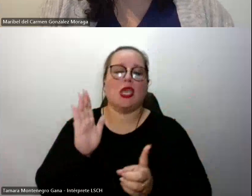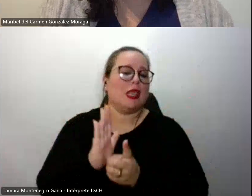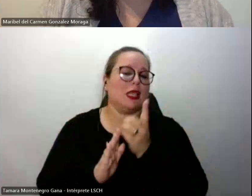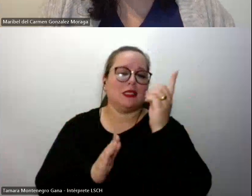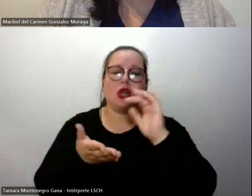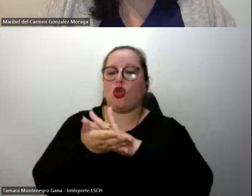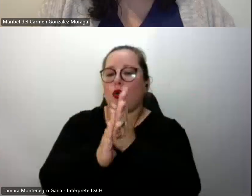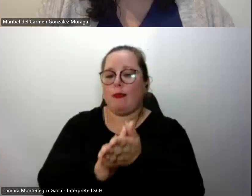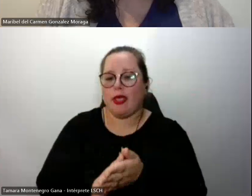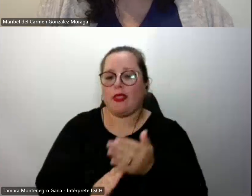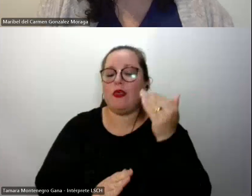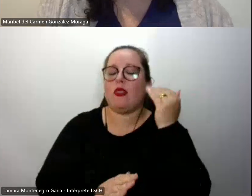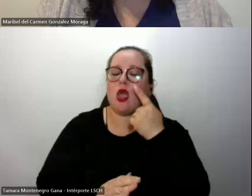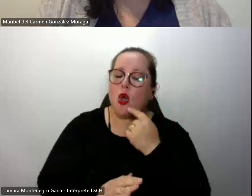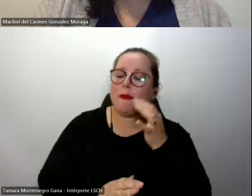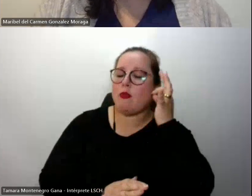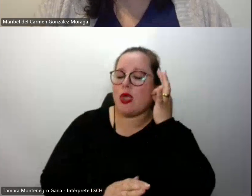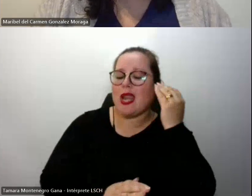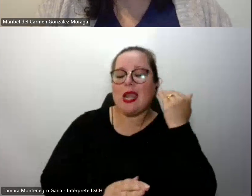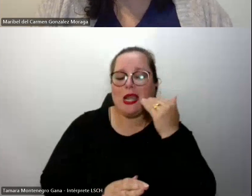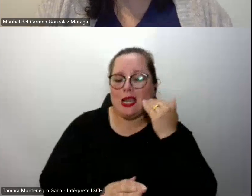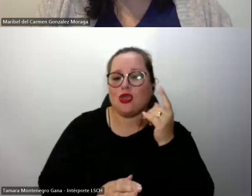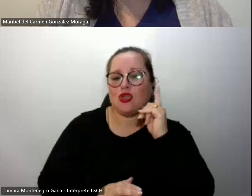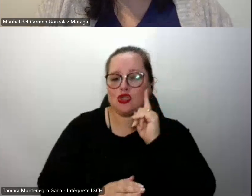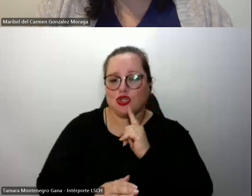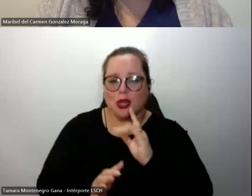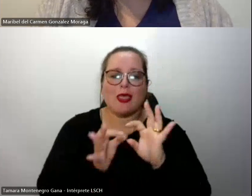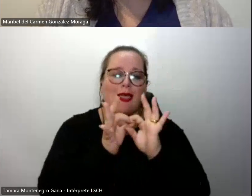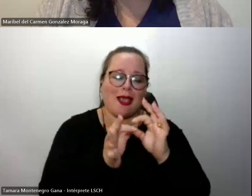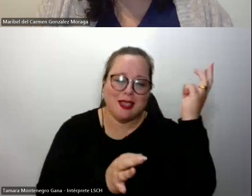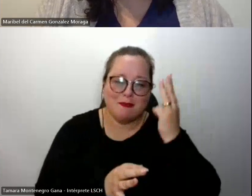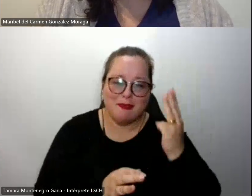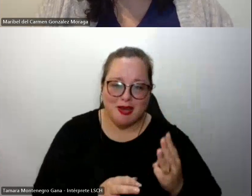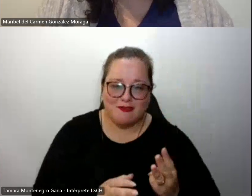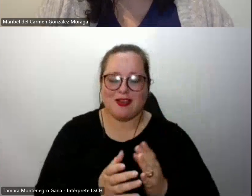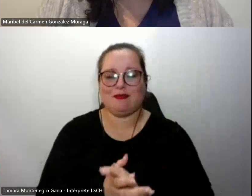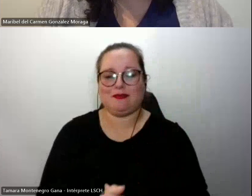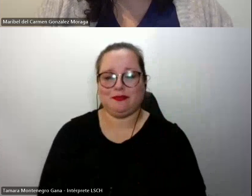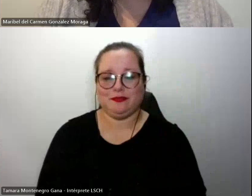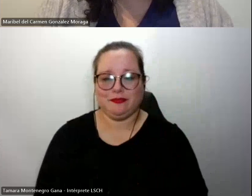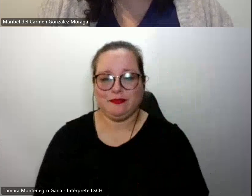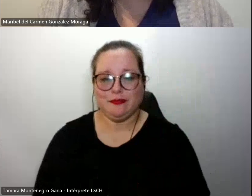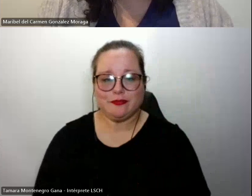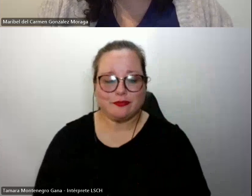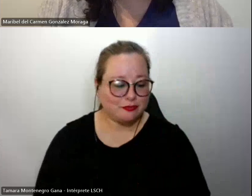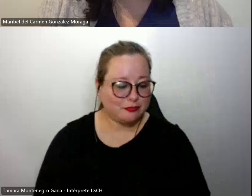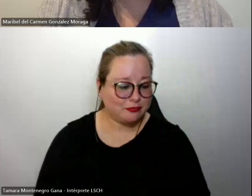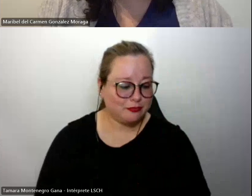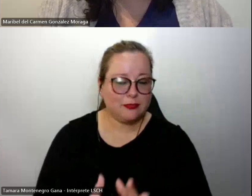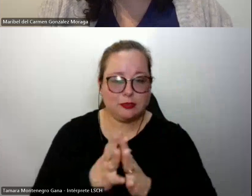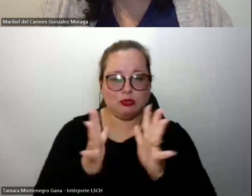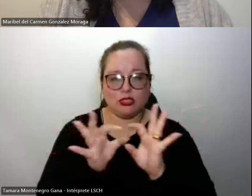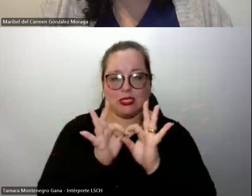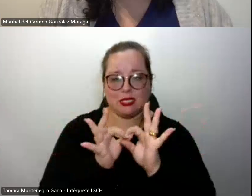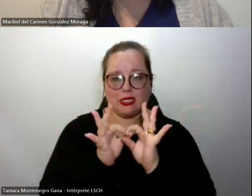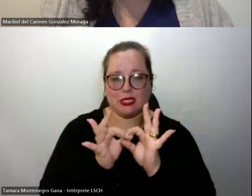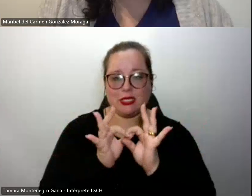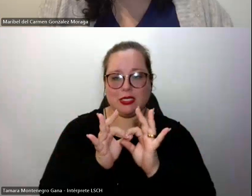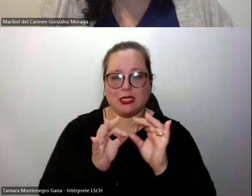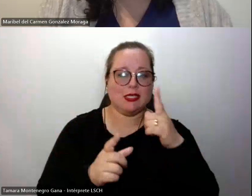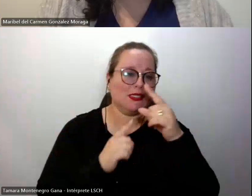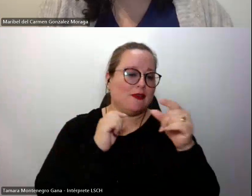niños, niñas y jóvenes sordos. Así que muchísimas gracias, Maribel. Em, Muchas gracias, se van con